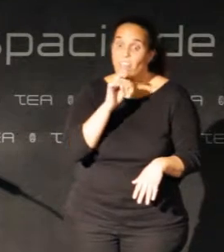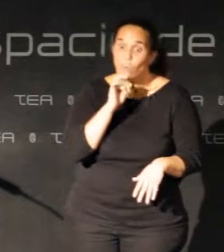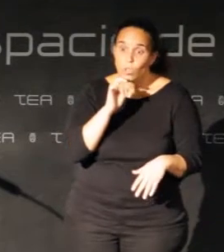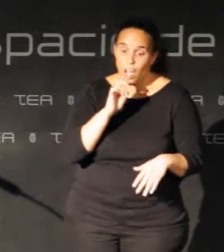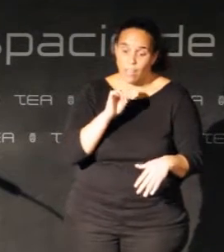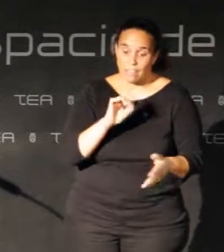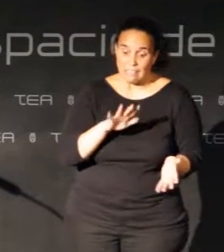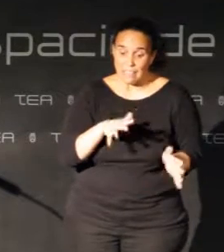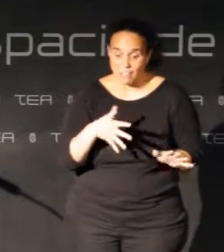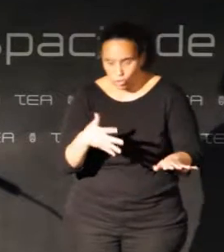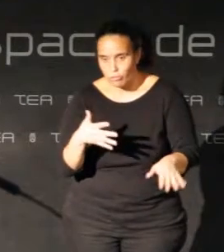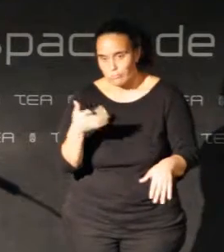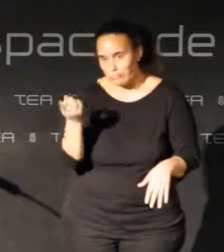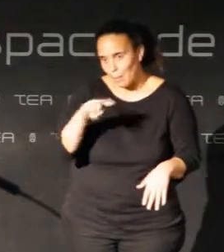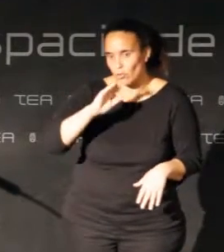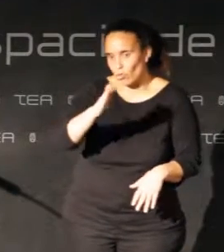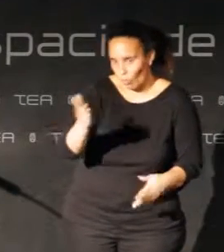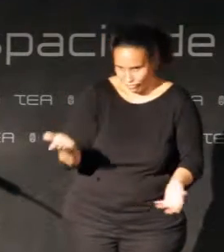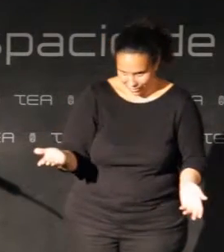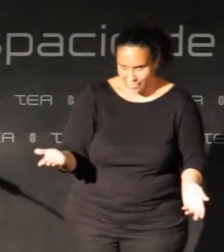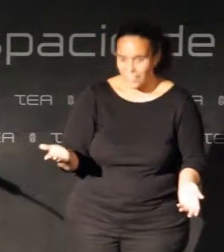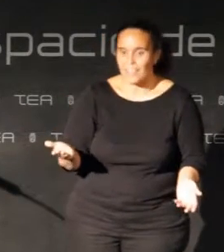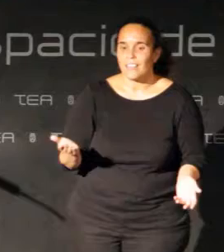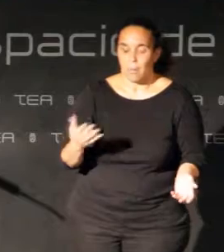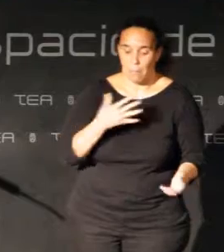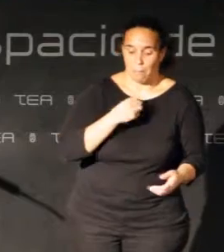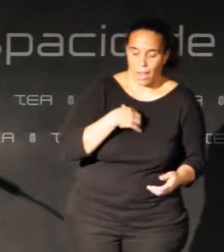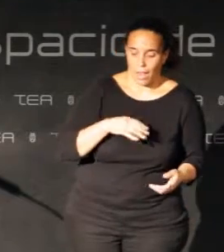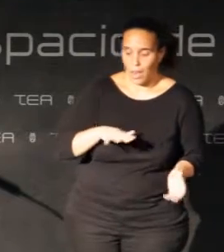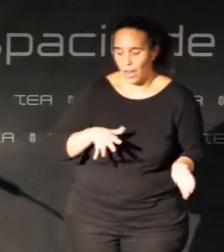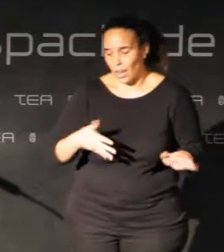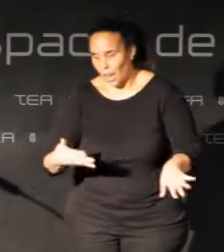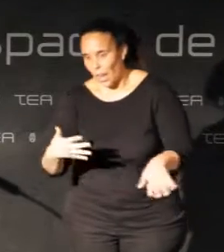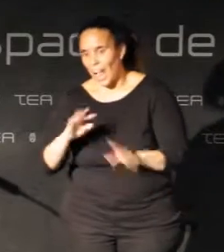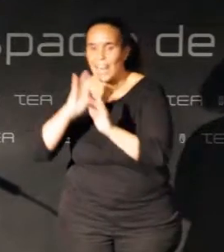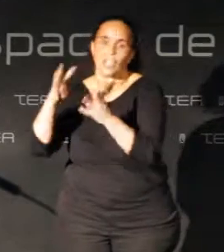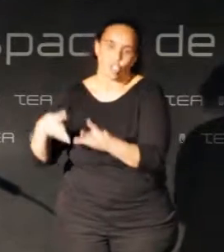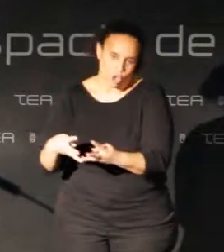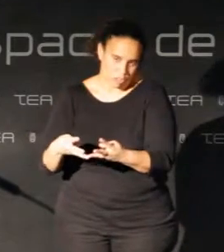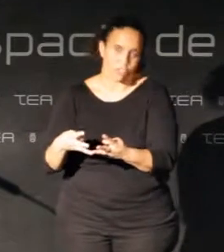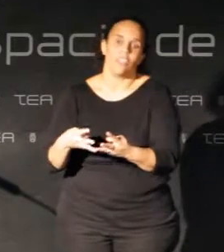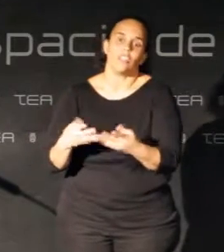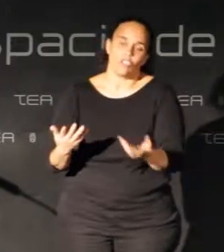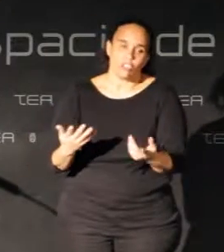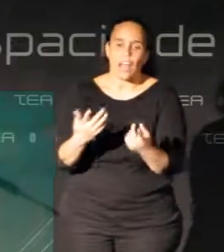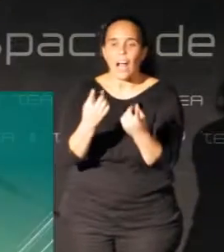transición desde el papel hasta lo electrónico. Pretendemos crear un grupo de trabajo.